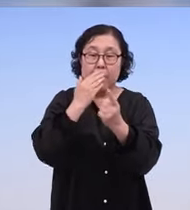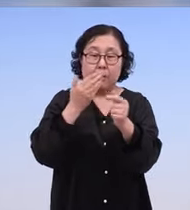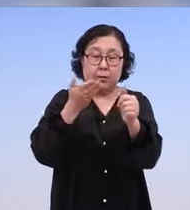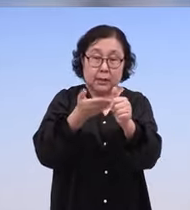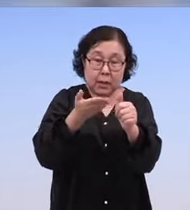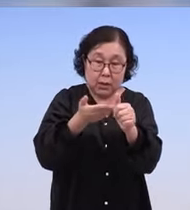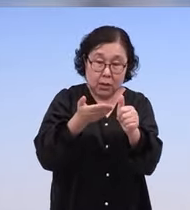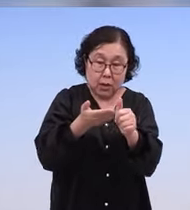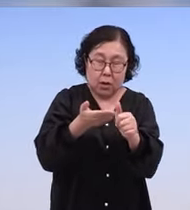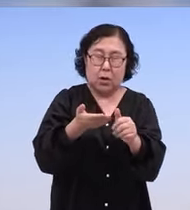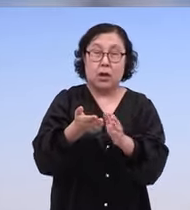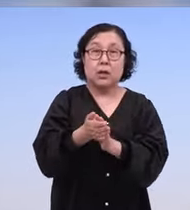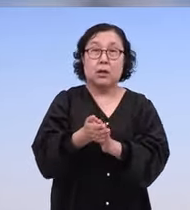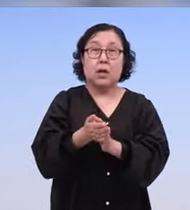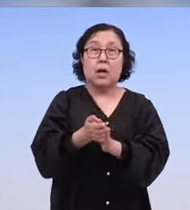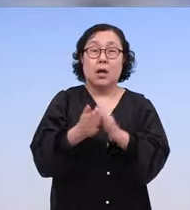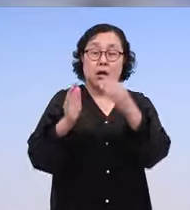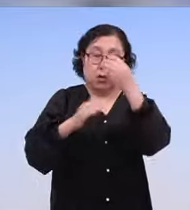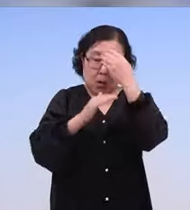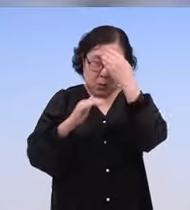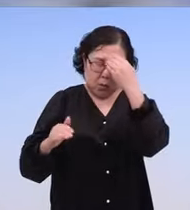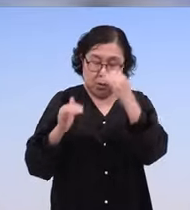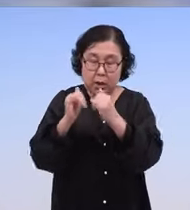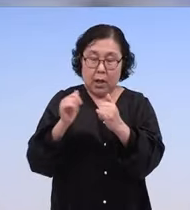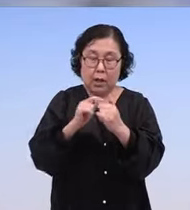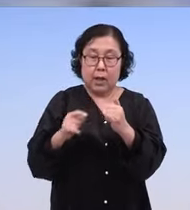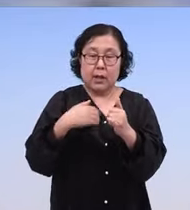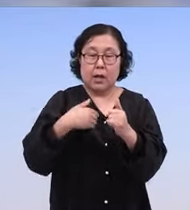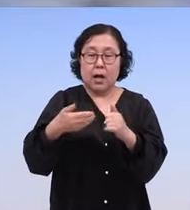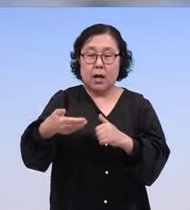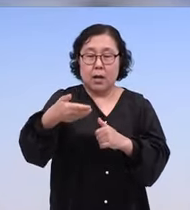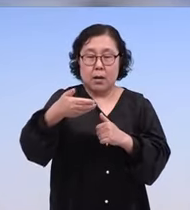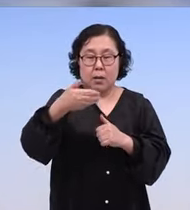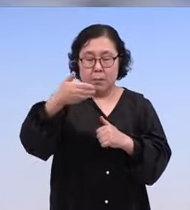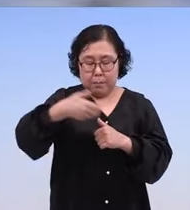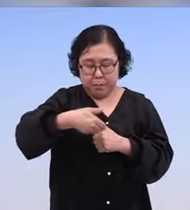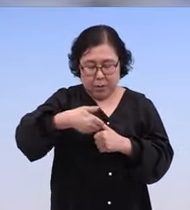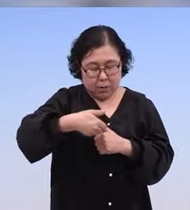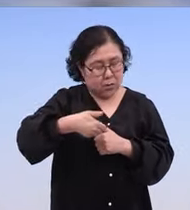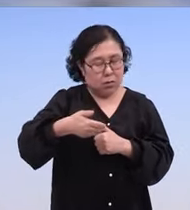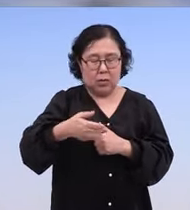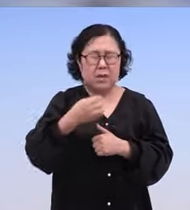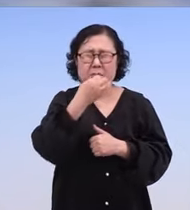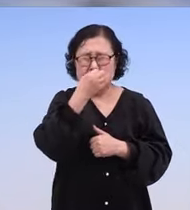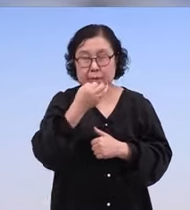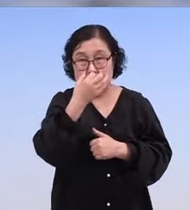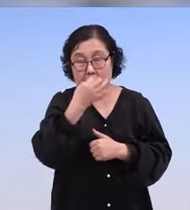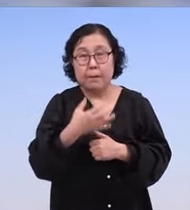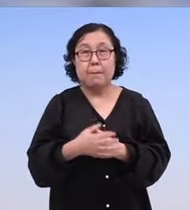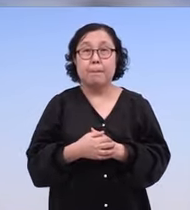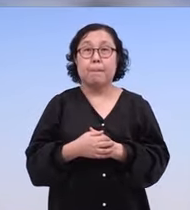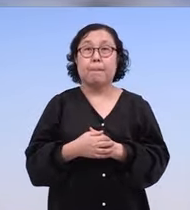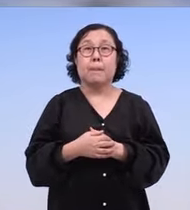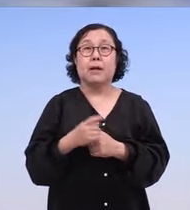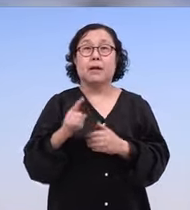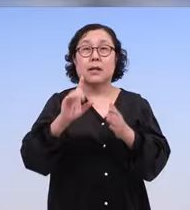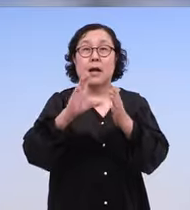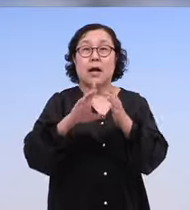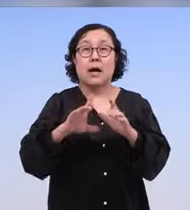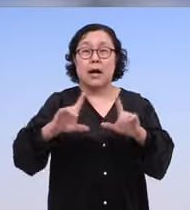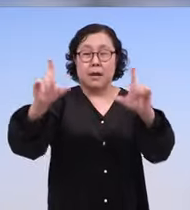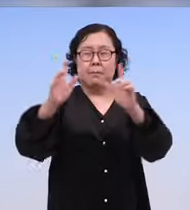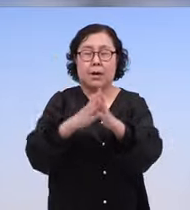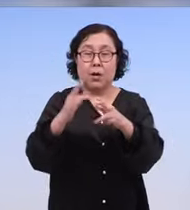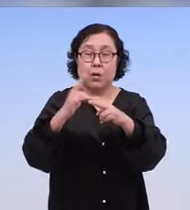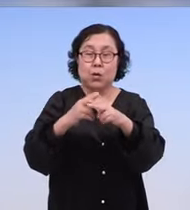뭐 사드리지는 못한다 하더라도 성도들에게 그 식사 대접 받는 건 전 되게 힘들거든요. 그게 게다가 그날